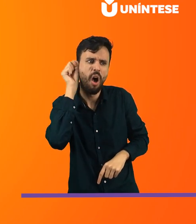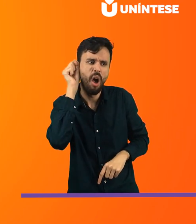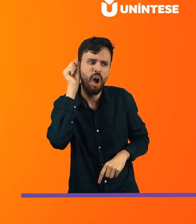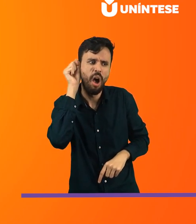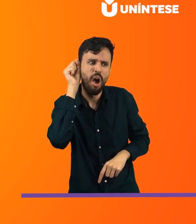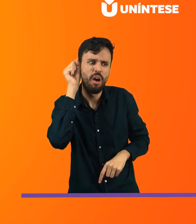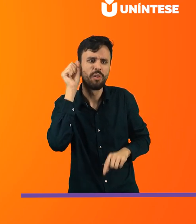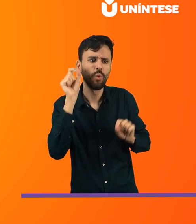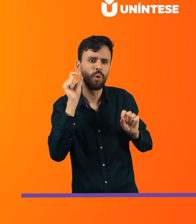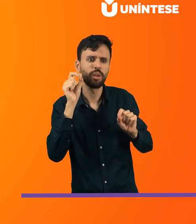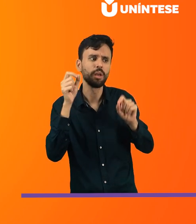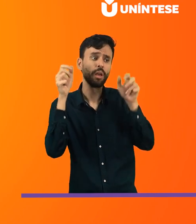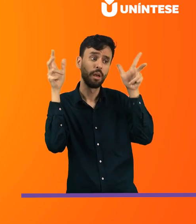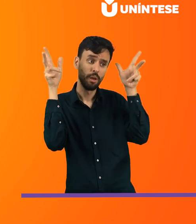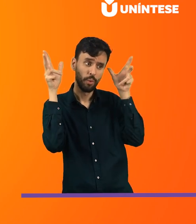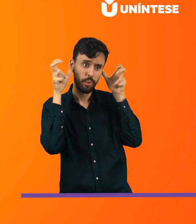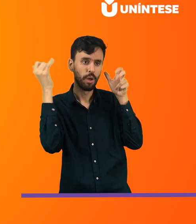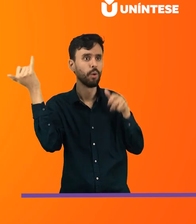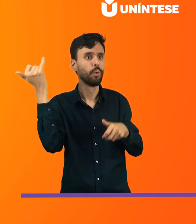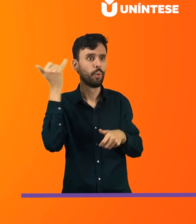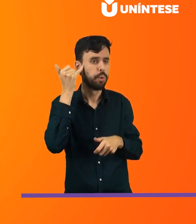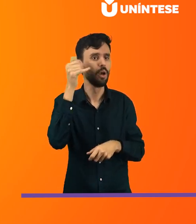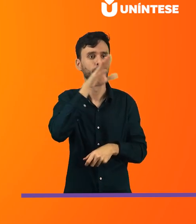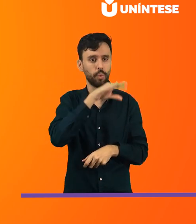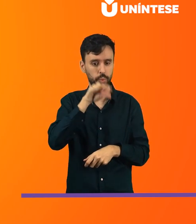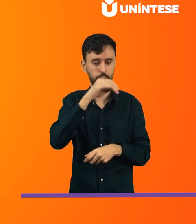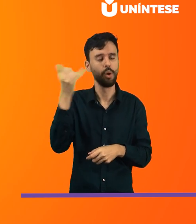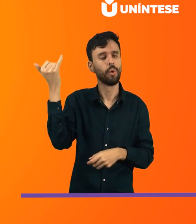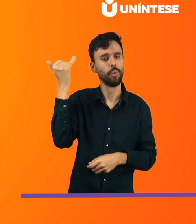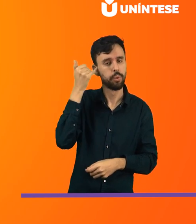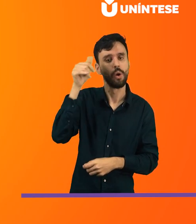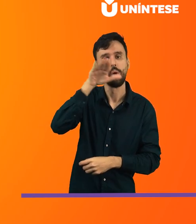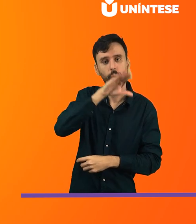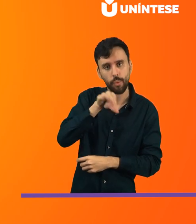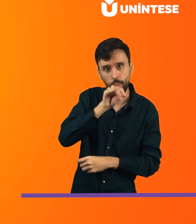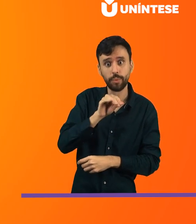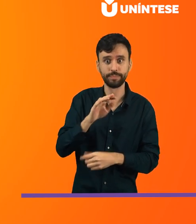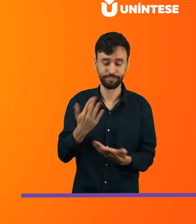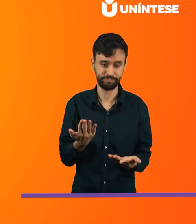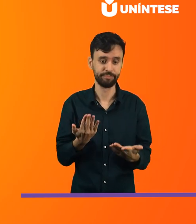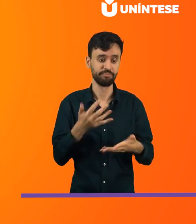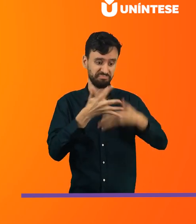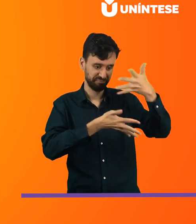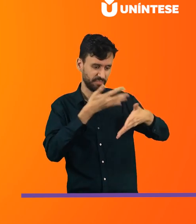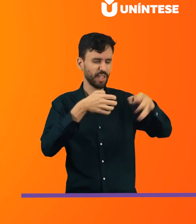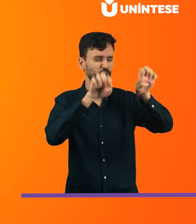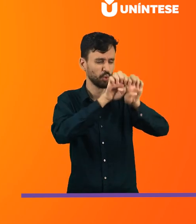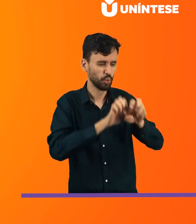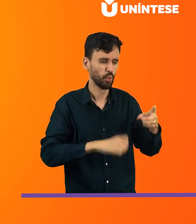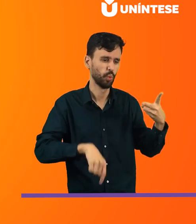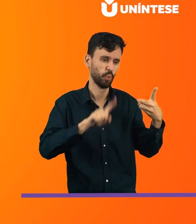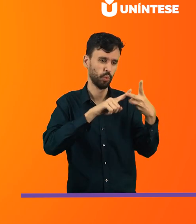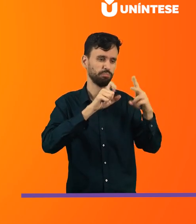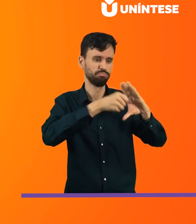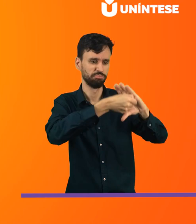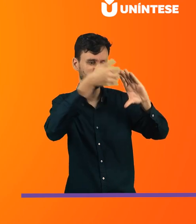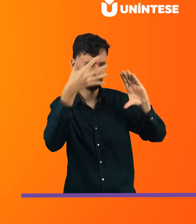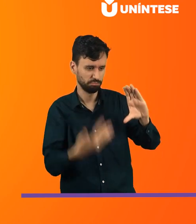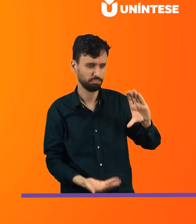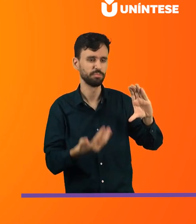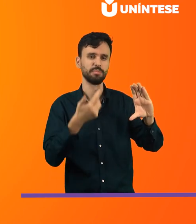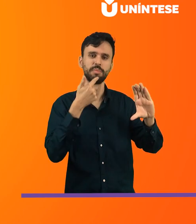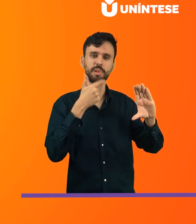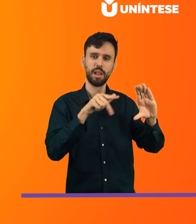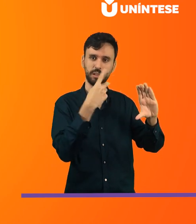ouvintes, estamos acostumados a ouvir e a oralizar. Na língua de sinais, além da gente aprender os sinais, as estruturas, as